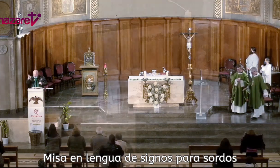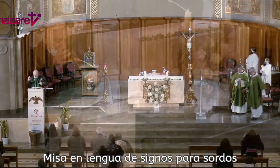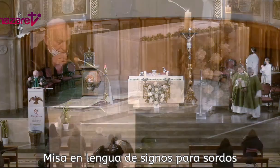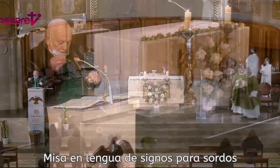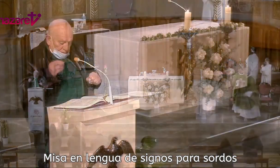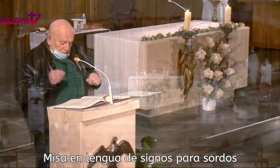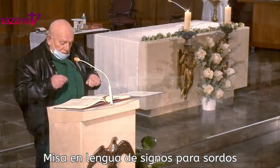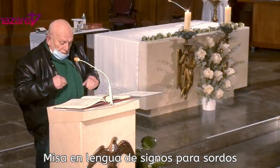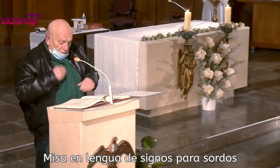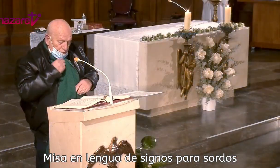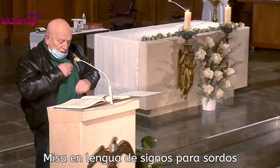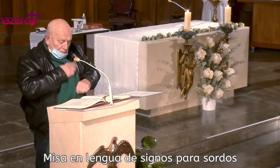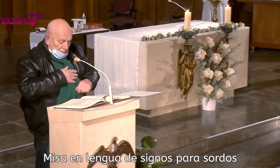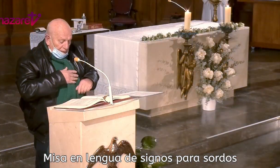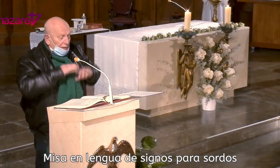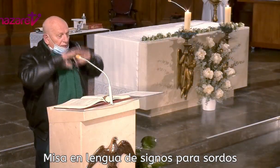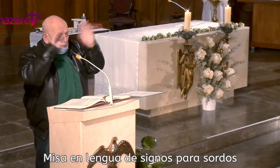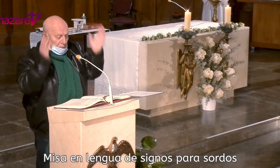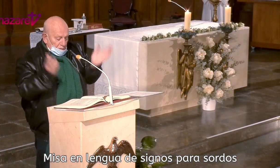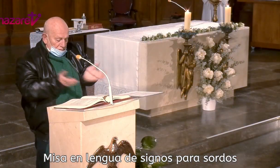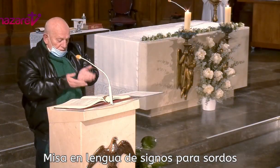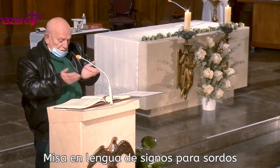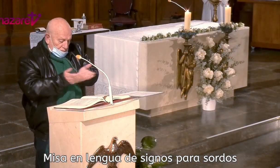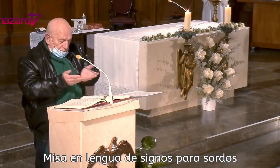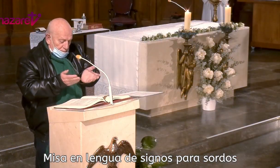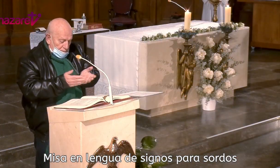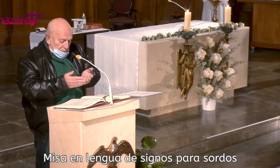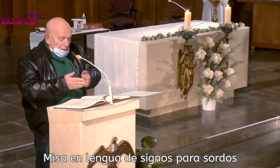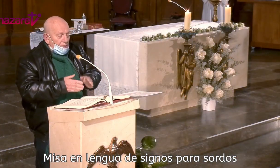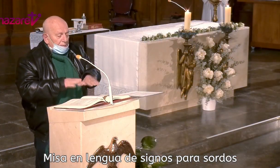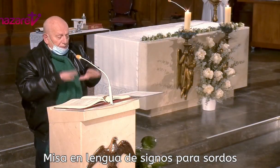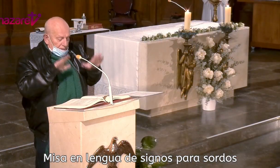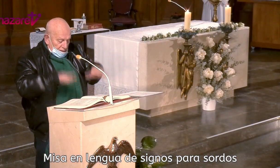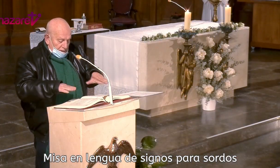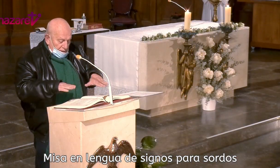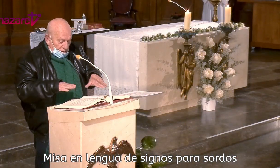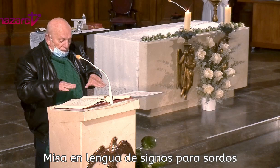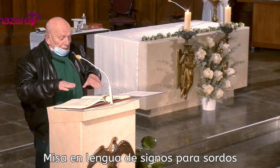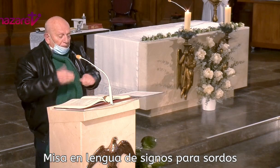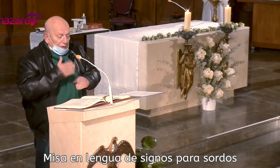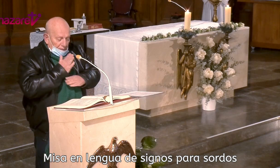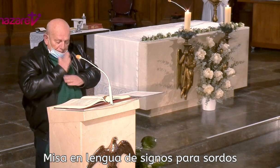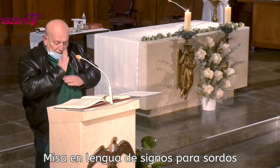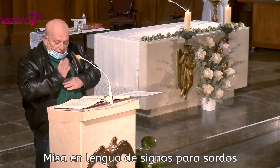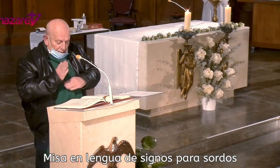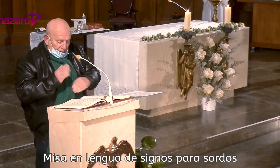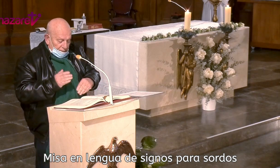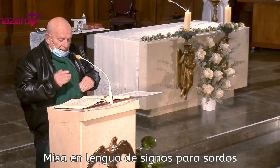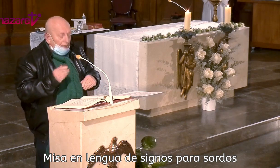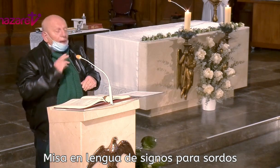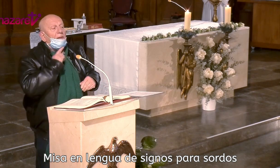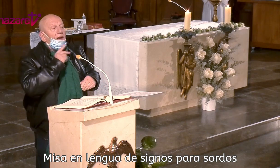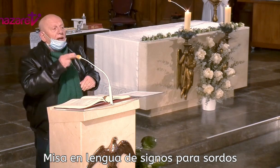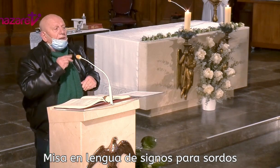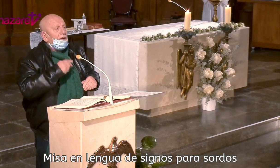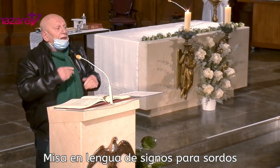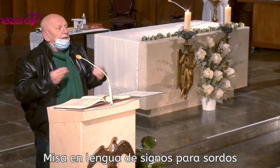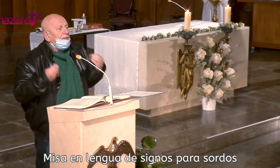Brilláis como una lumbrera en el mundo, manteniendo firme la palabra de